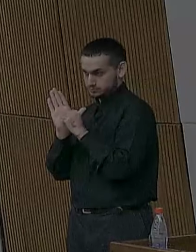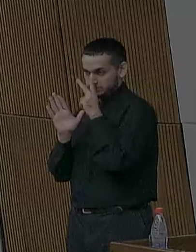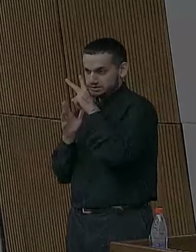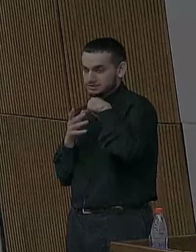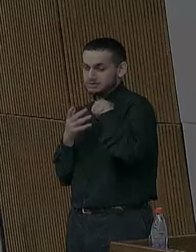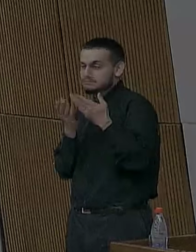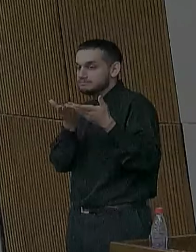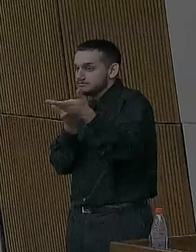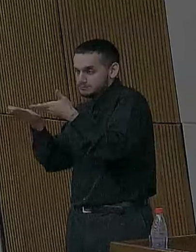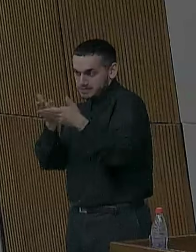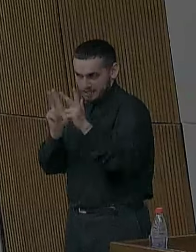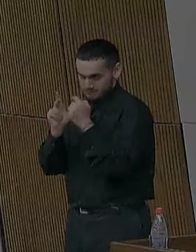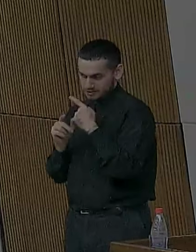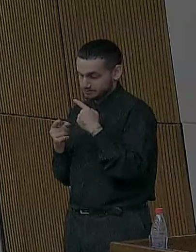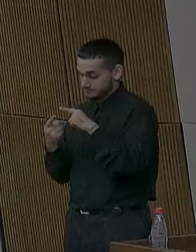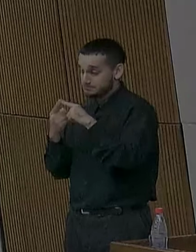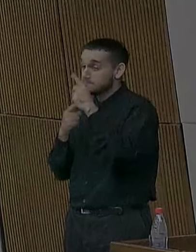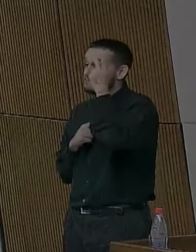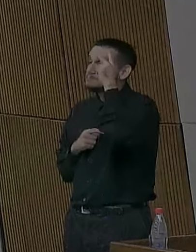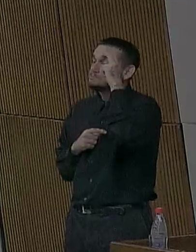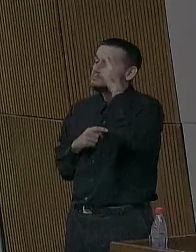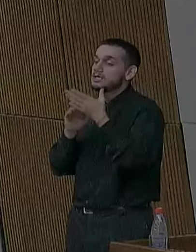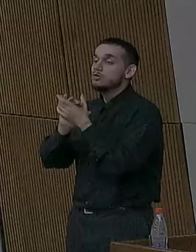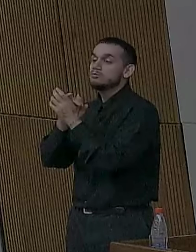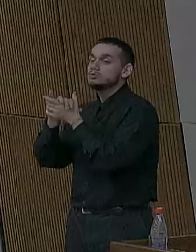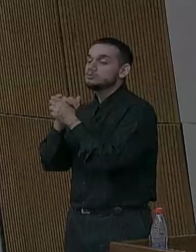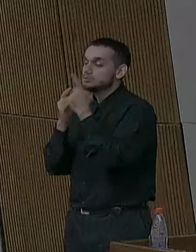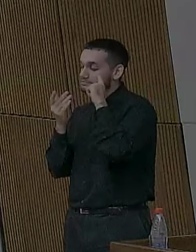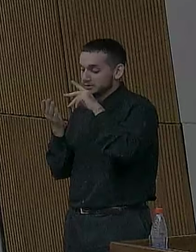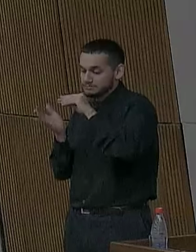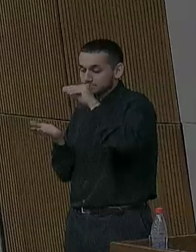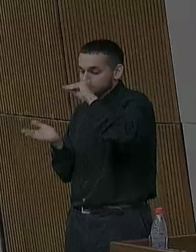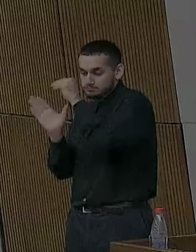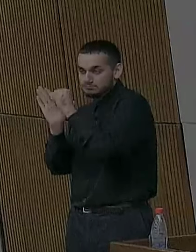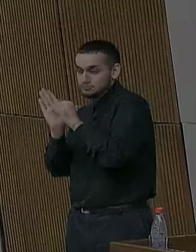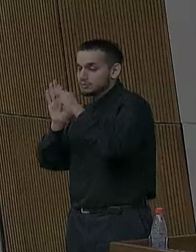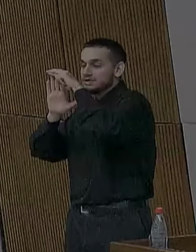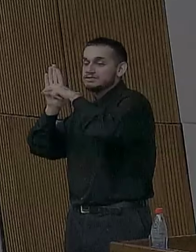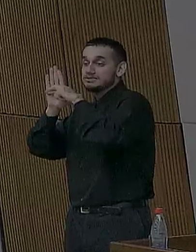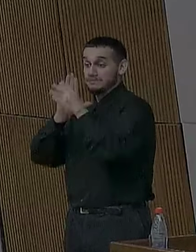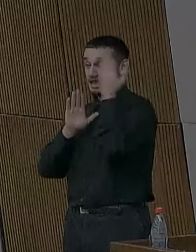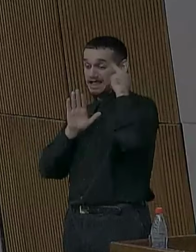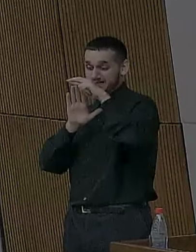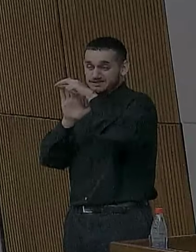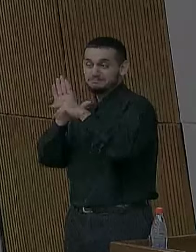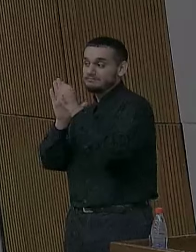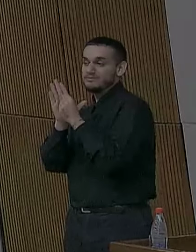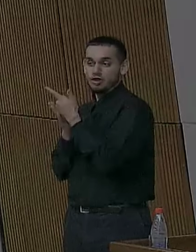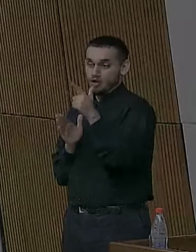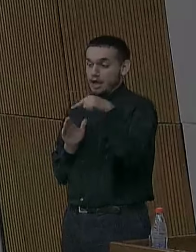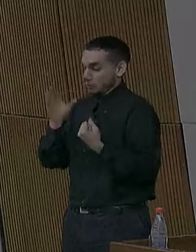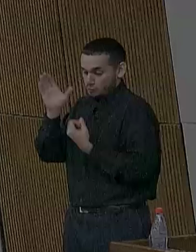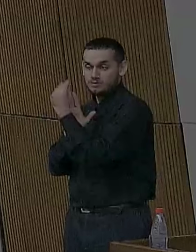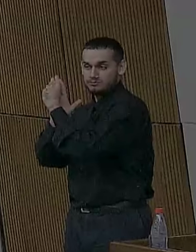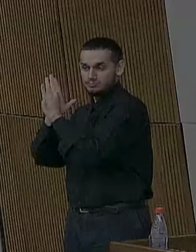ustedes. Pensar la oportunidad para plantear aspectos que la normativa anterior no contemplaba. Quisimos hacer